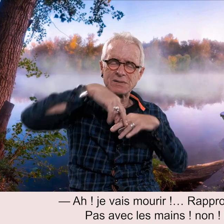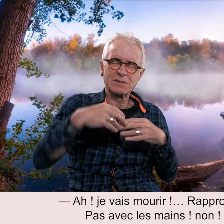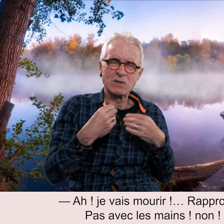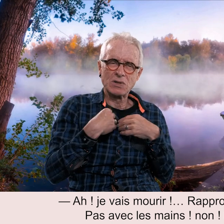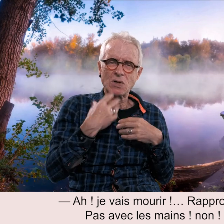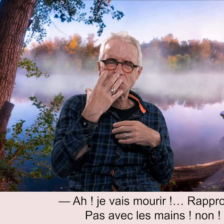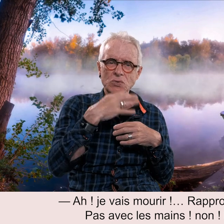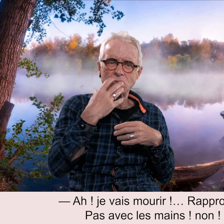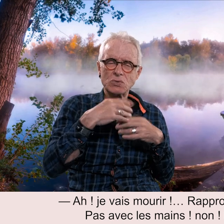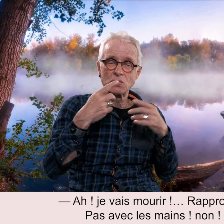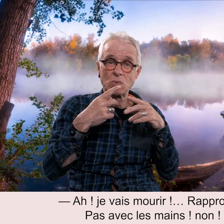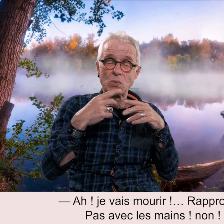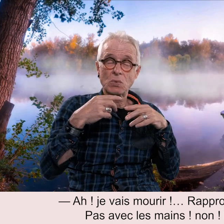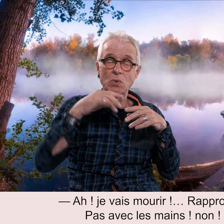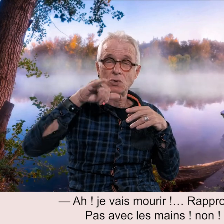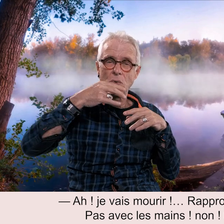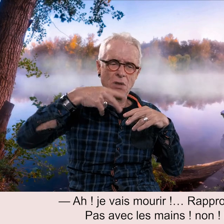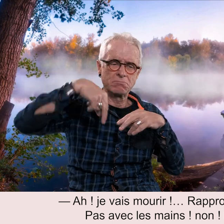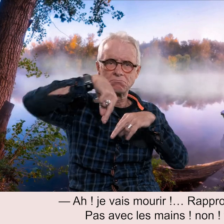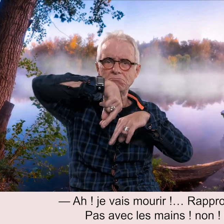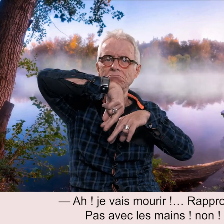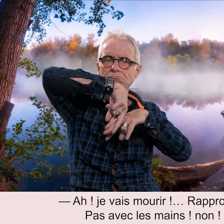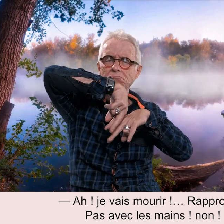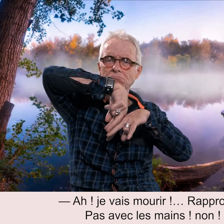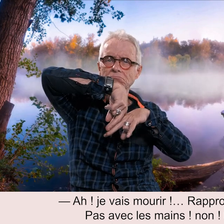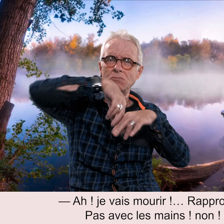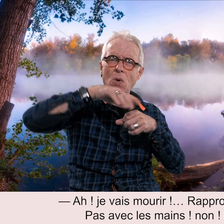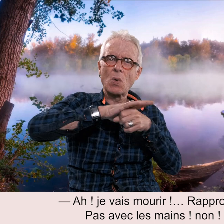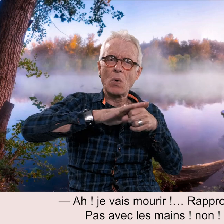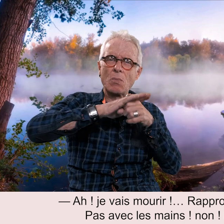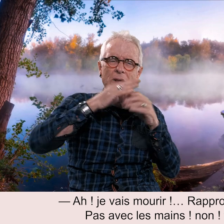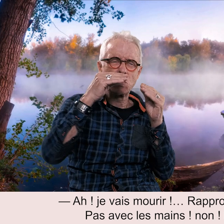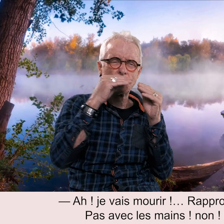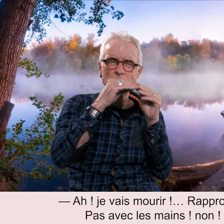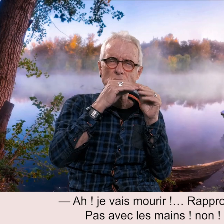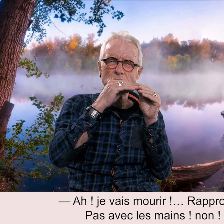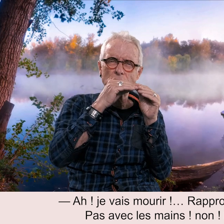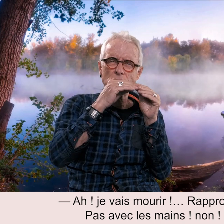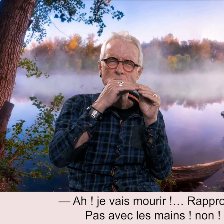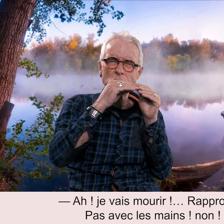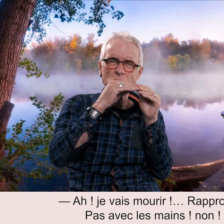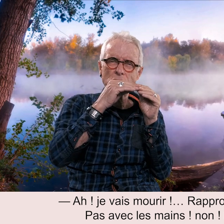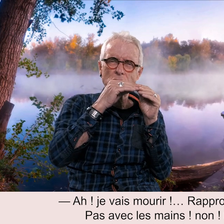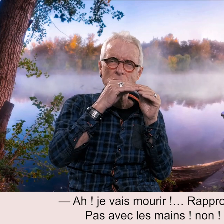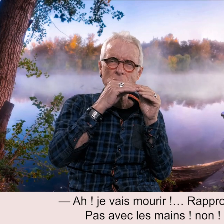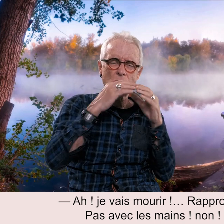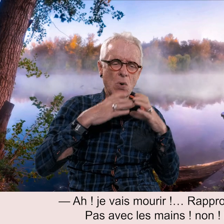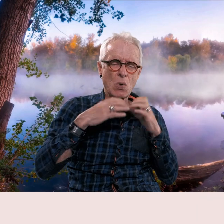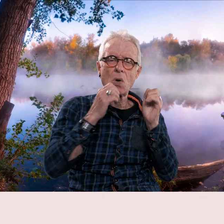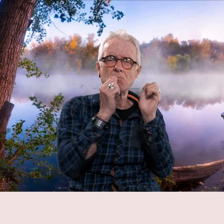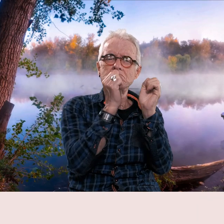» Julien s'étala dessus complètement, bouche contre bouche, poitrine sur poitrine.